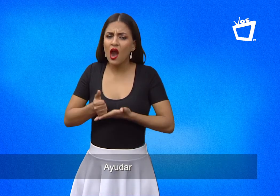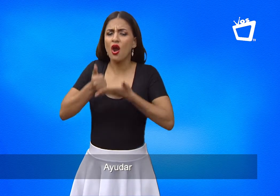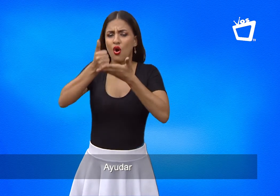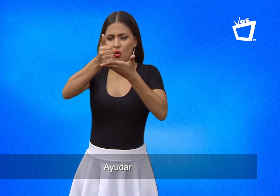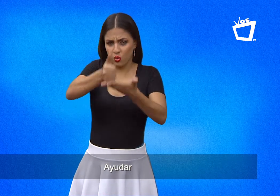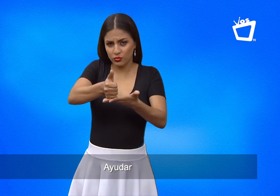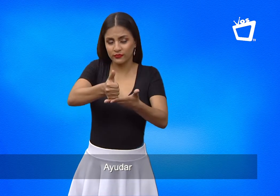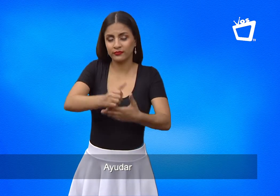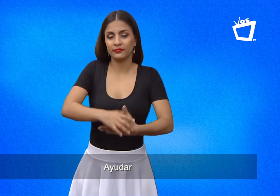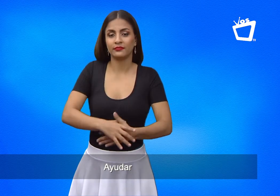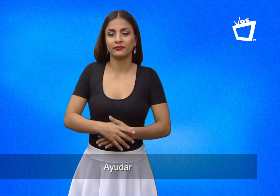Ayudar.